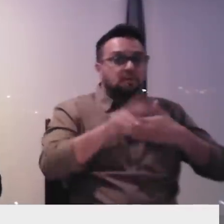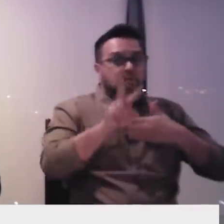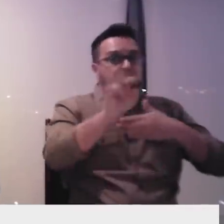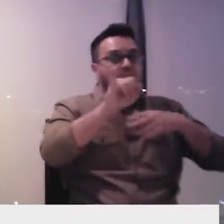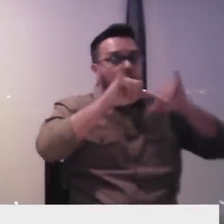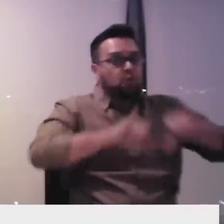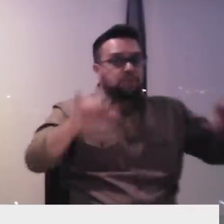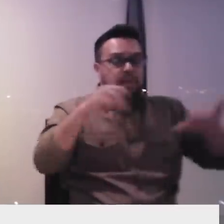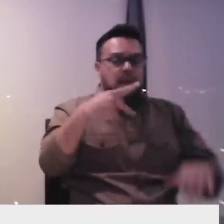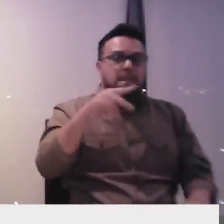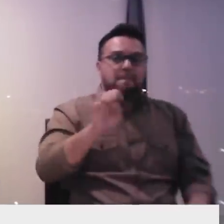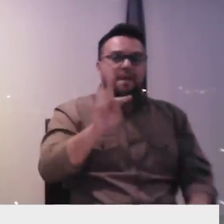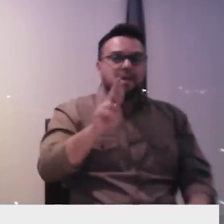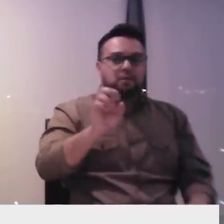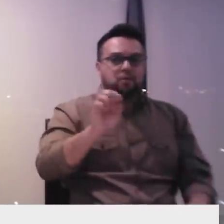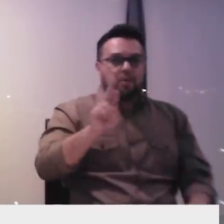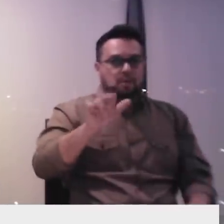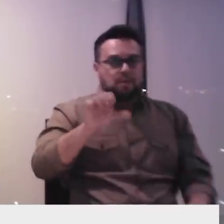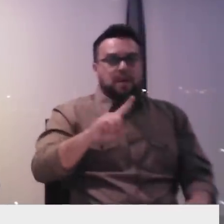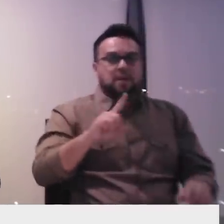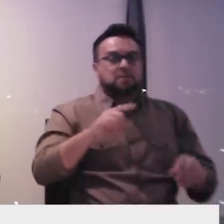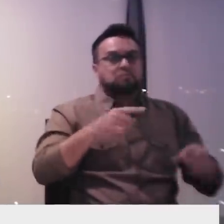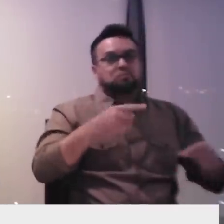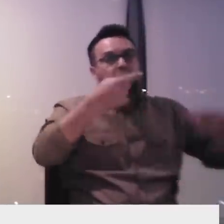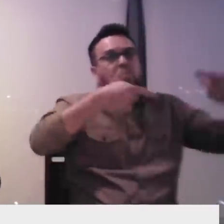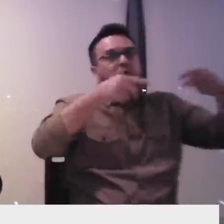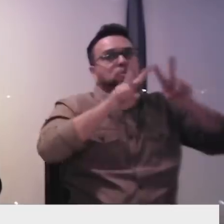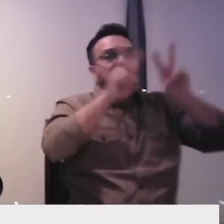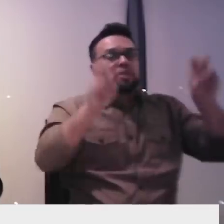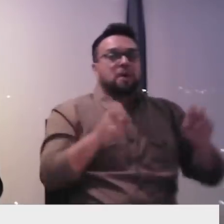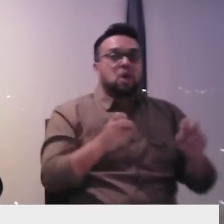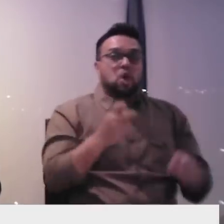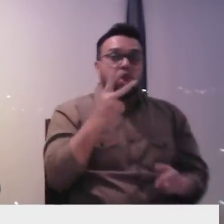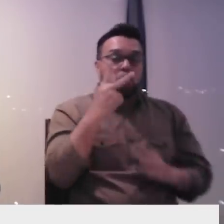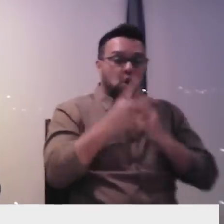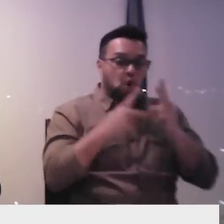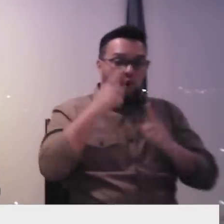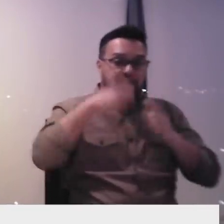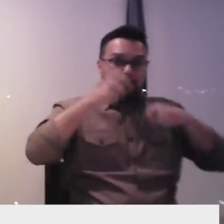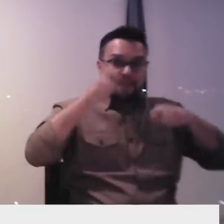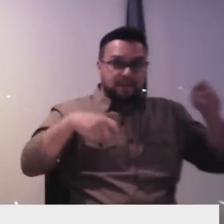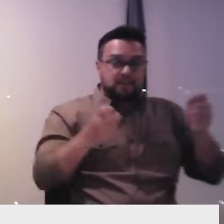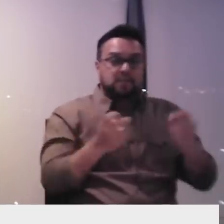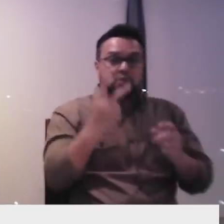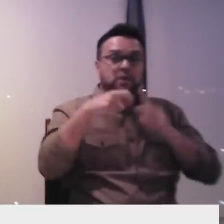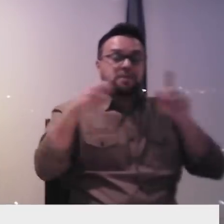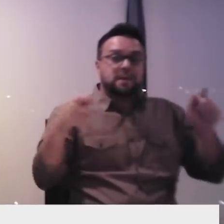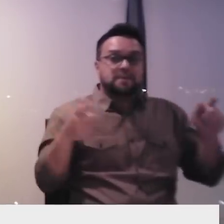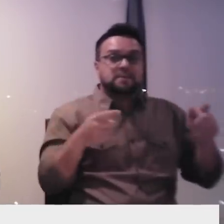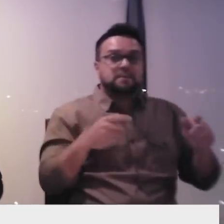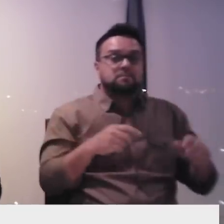concretize, né, uma política aí de, a cada 2 meses, entregar um botijão de